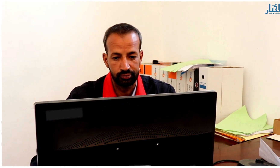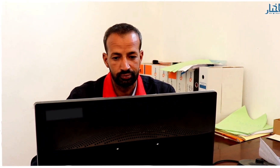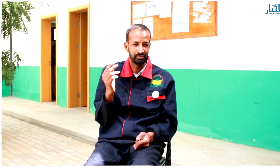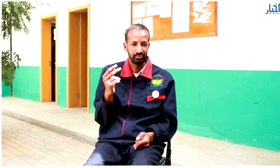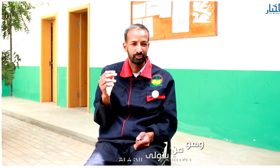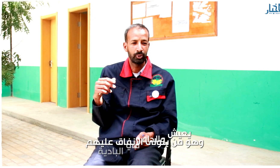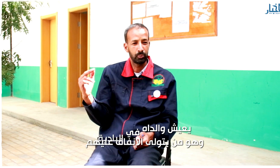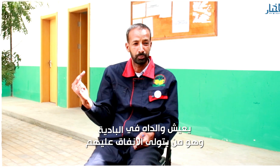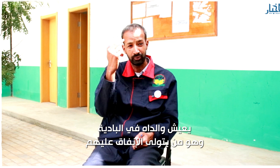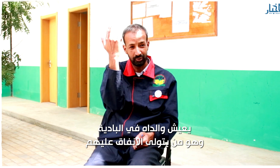قال انا والدي ساكن صور بادي